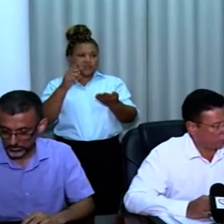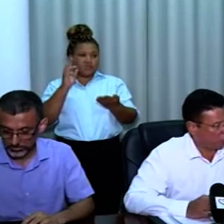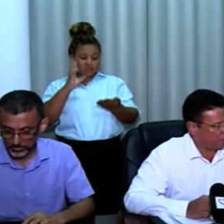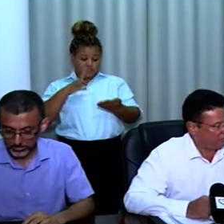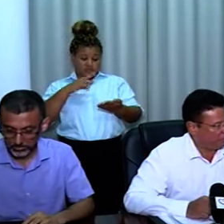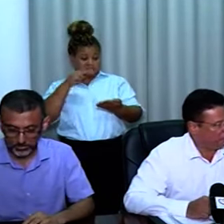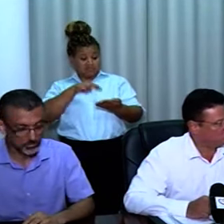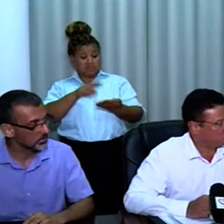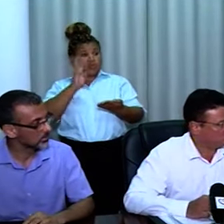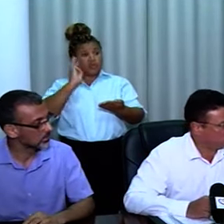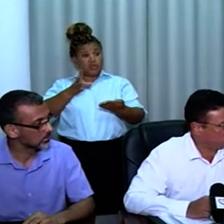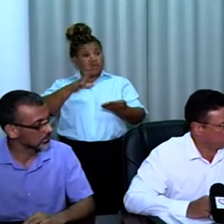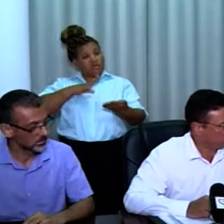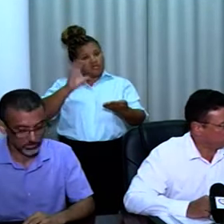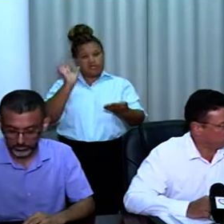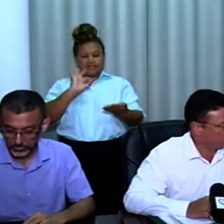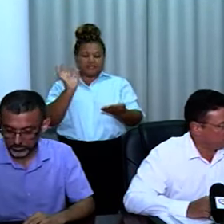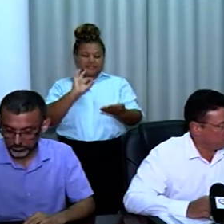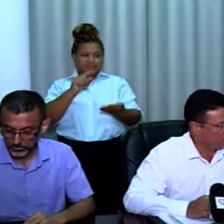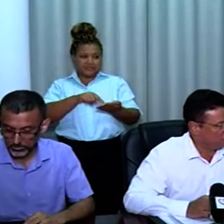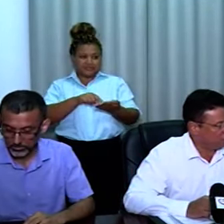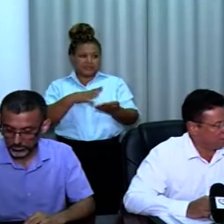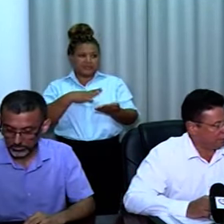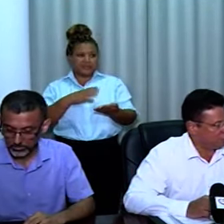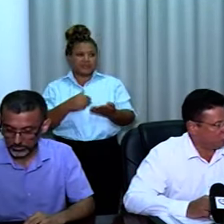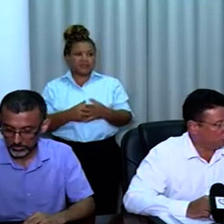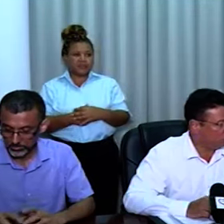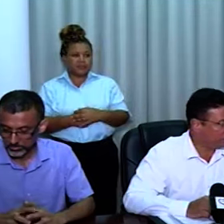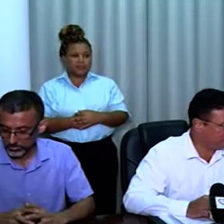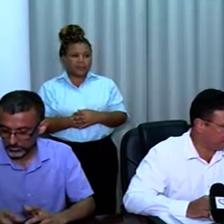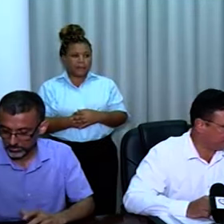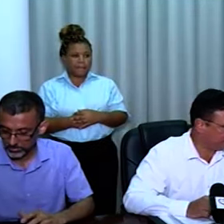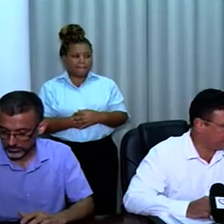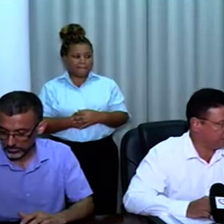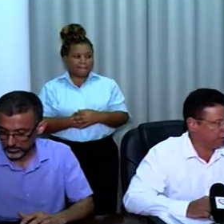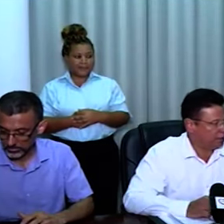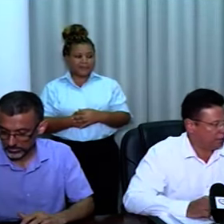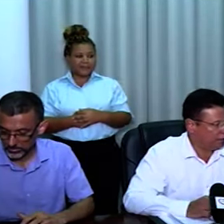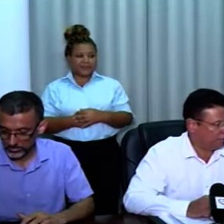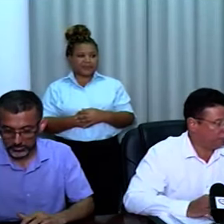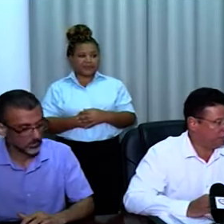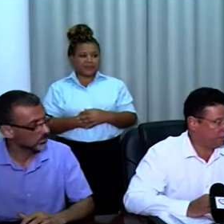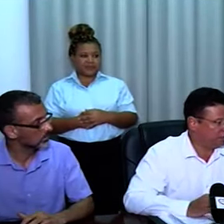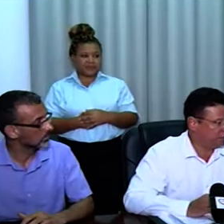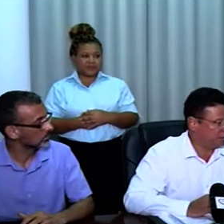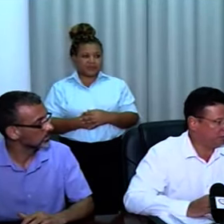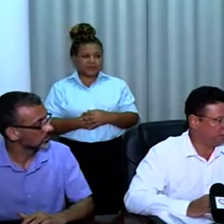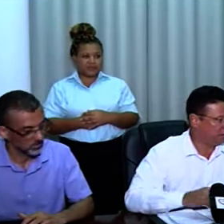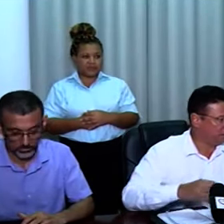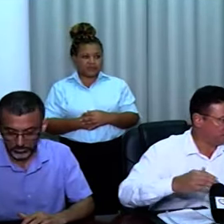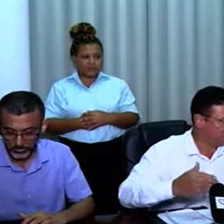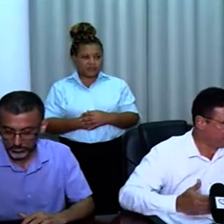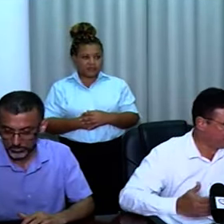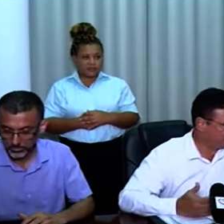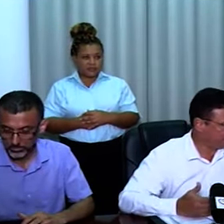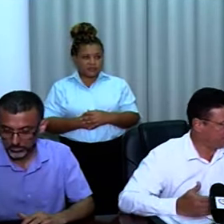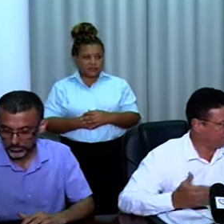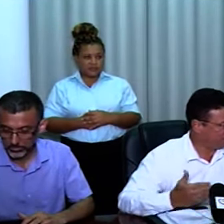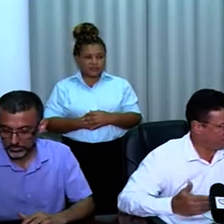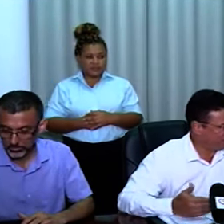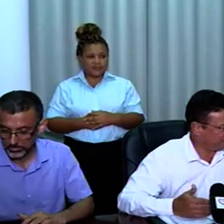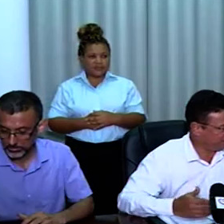Ils ont comparé avec les autres sources. Et ça plutôt pour recherche et pour faire ce qui bon test,